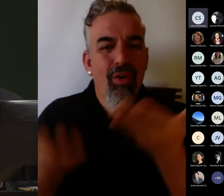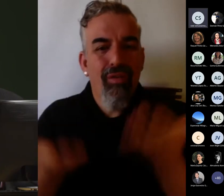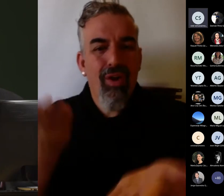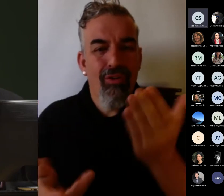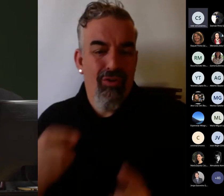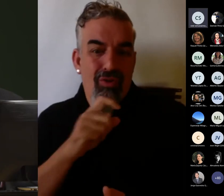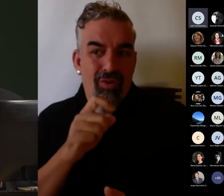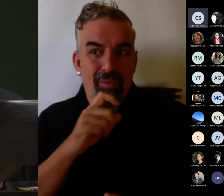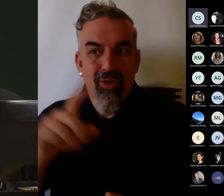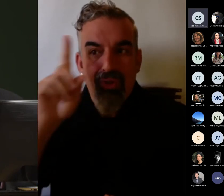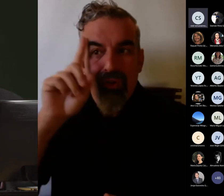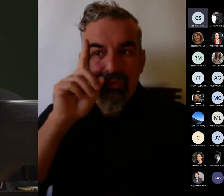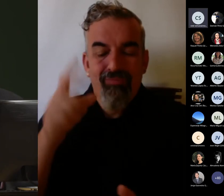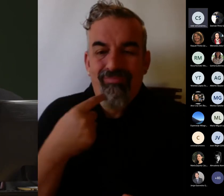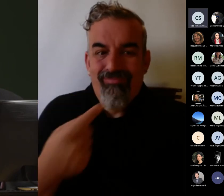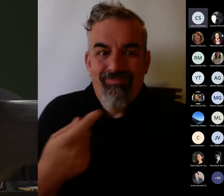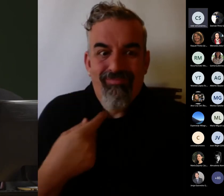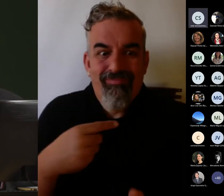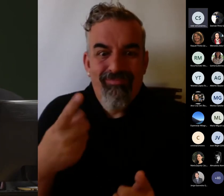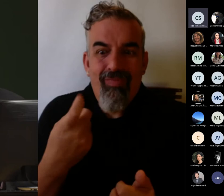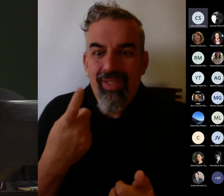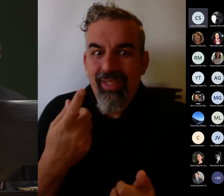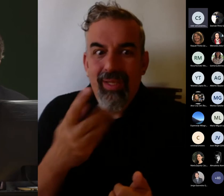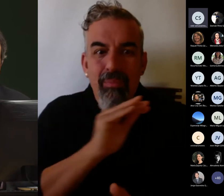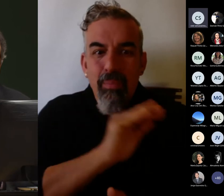Le dije, pues voy a pedir ayuda, habrá que preguntar al resto.